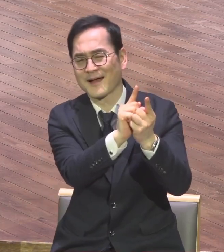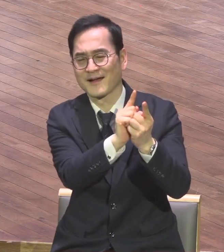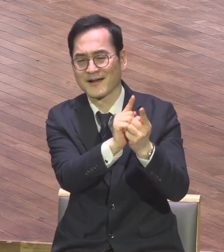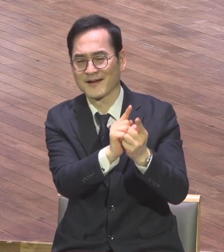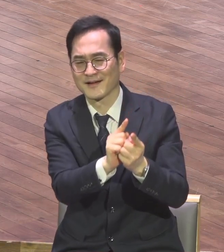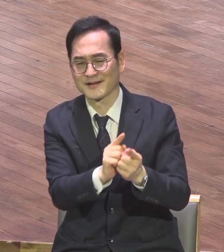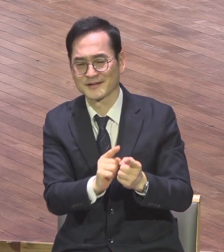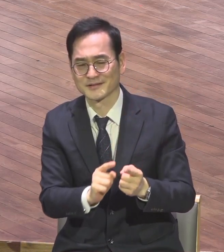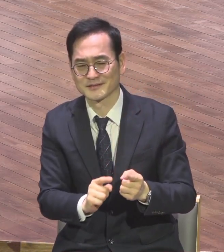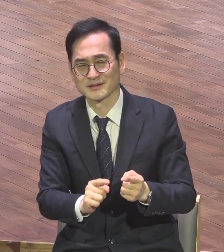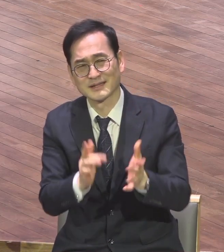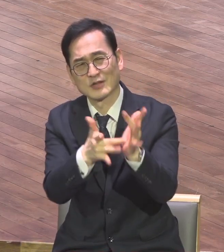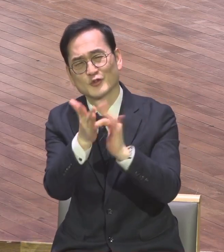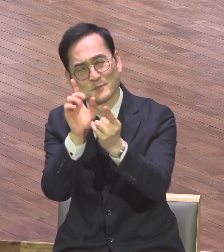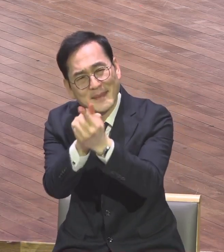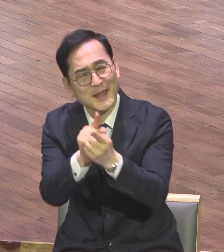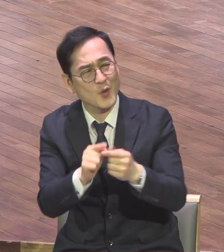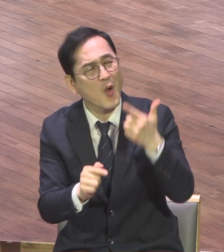왜 울어요?